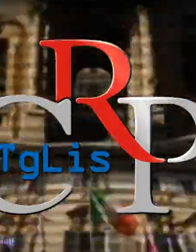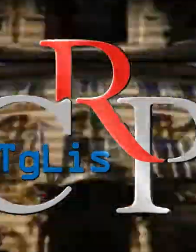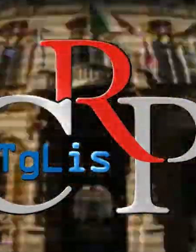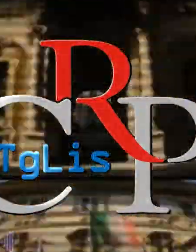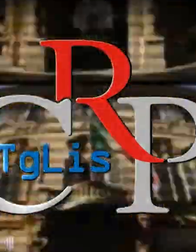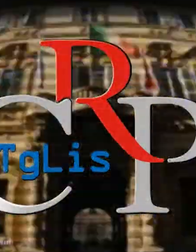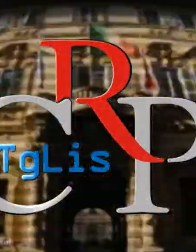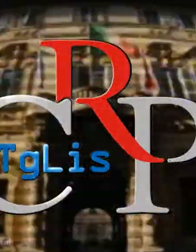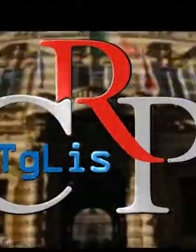n